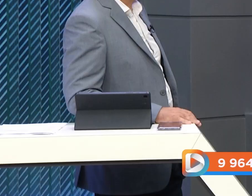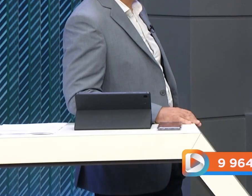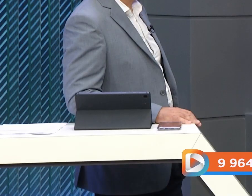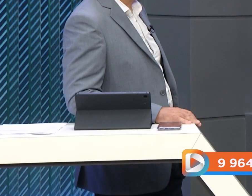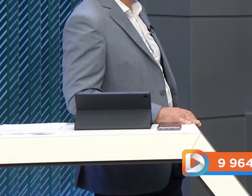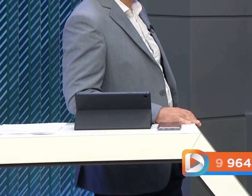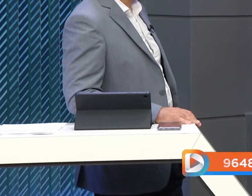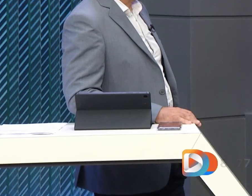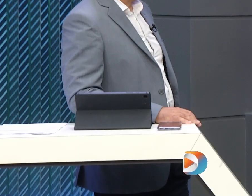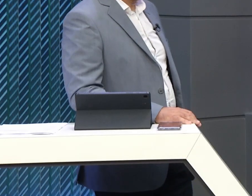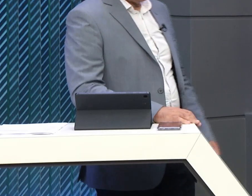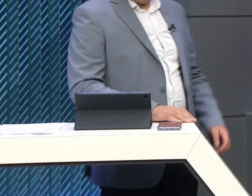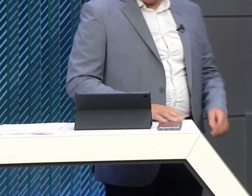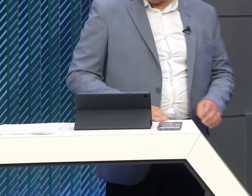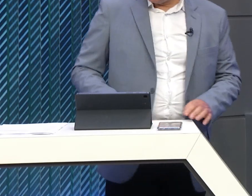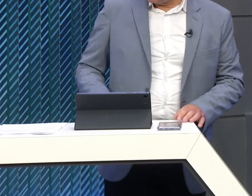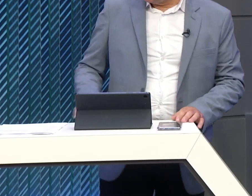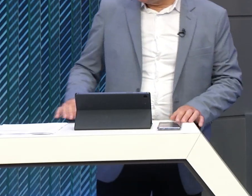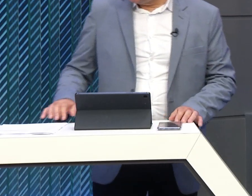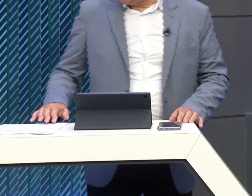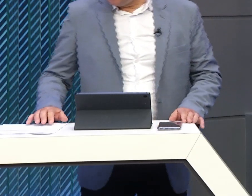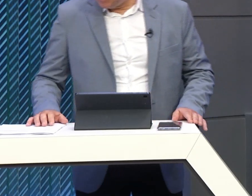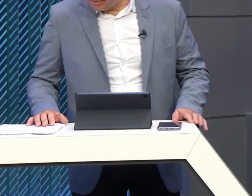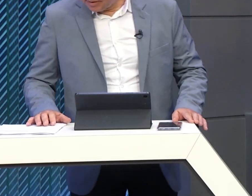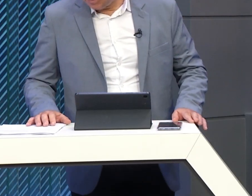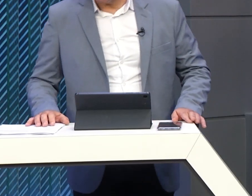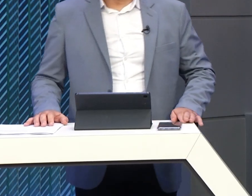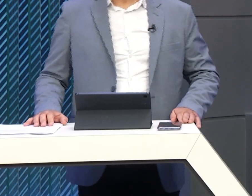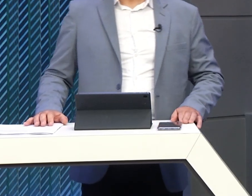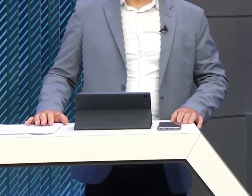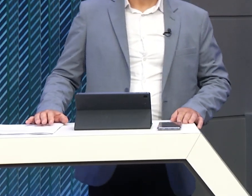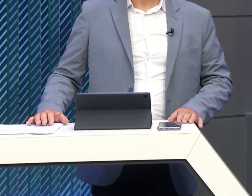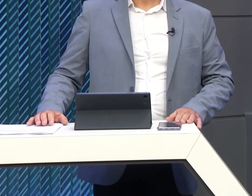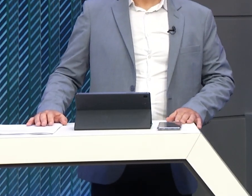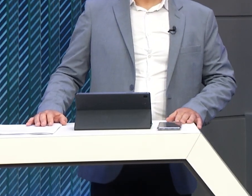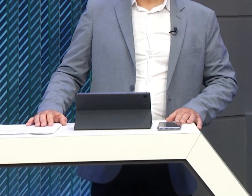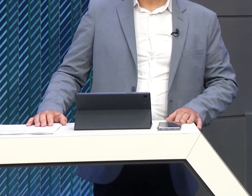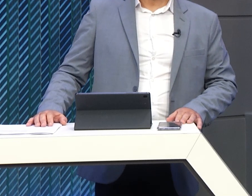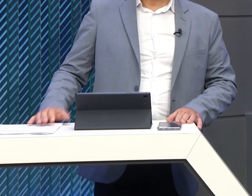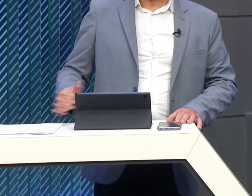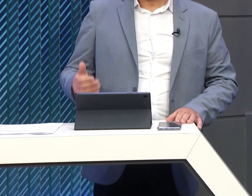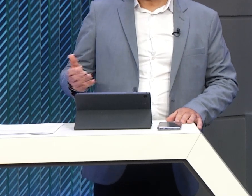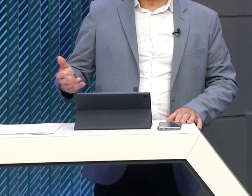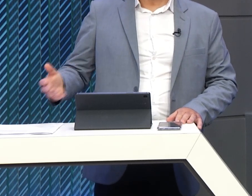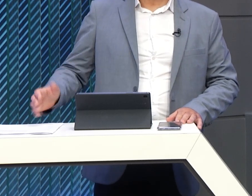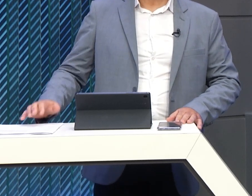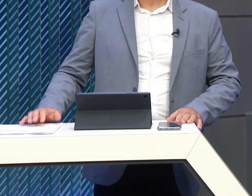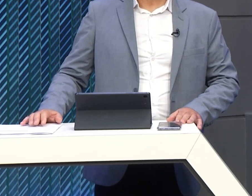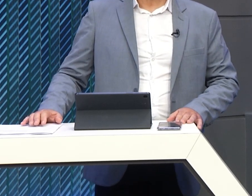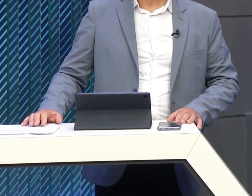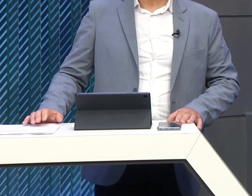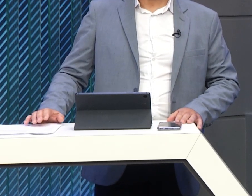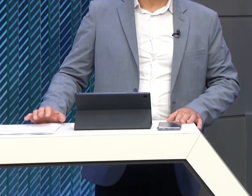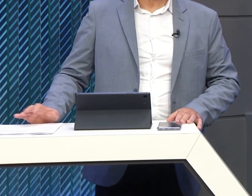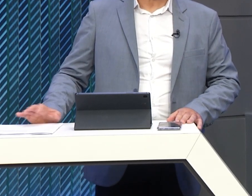996-488977. Aí, portanto, a reportagem mostrando um trabalho belíssimo